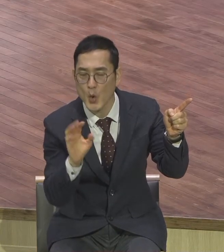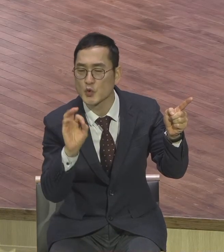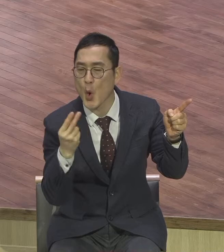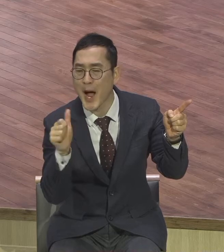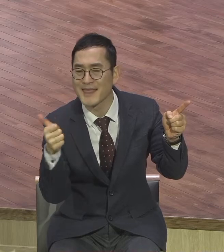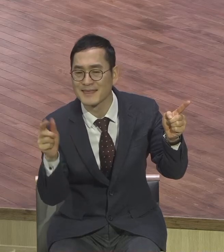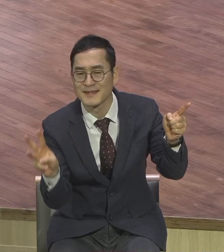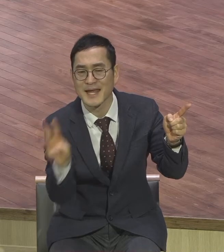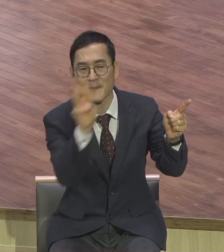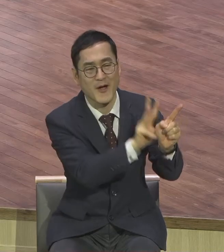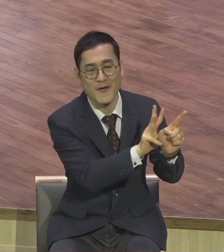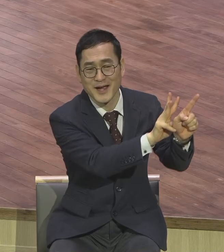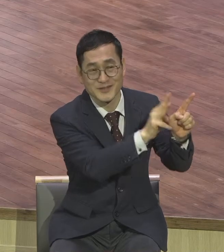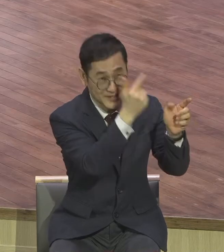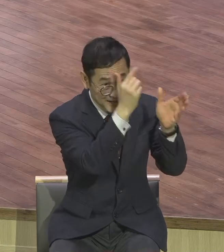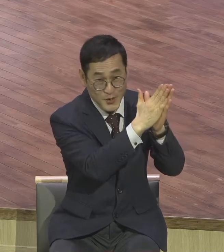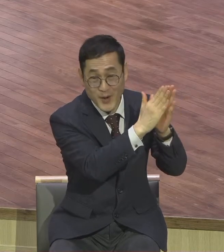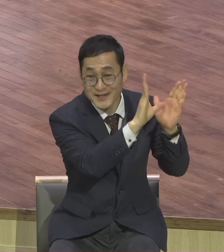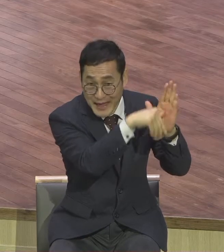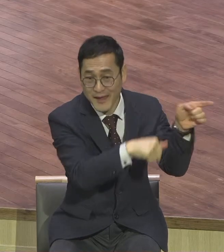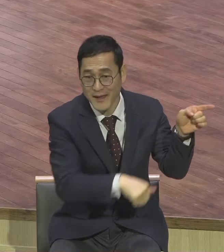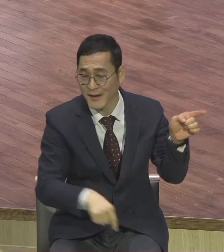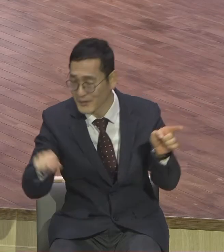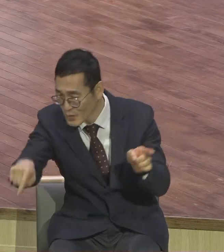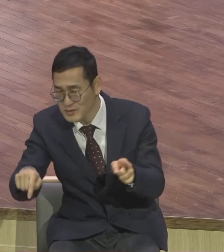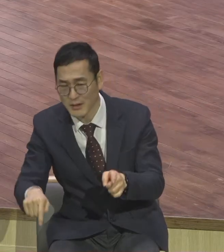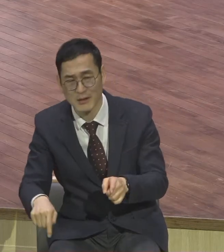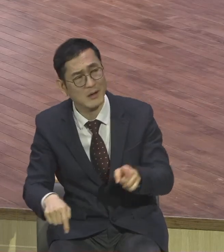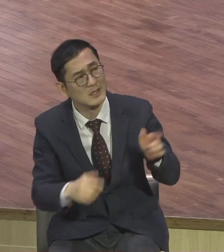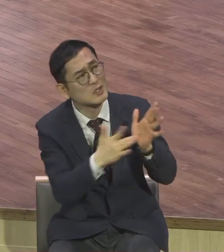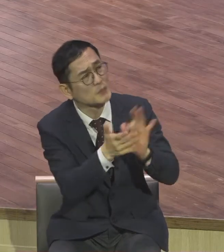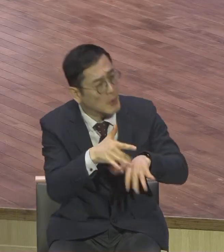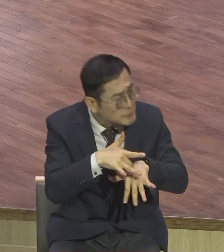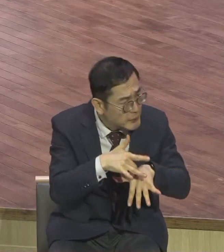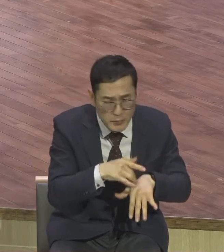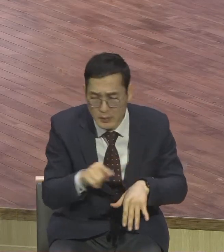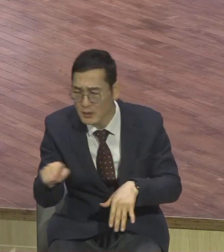기도하고 있을 그때 일어난 사건이다 밑에서는